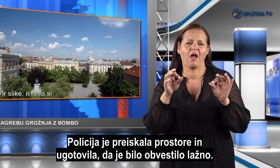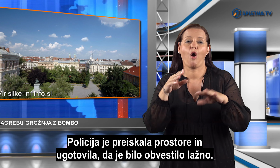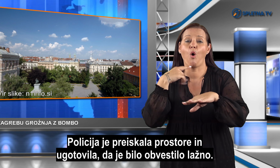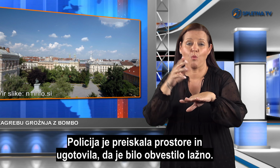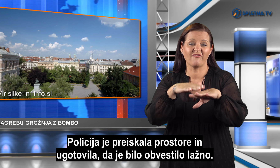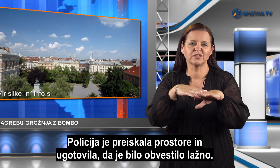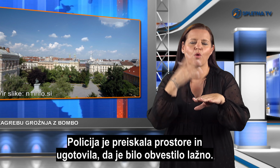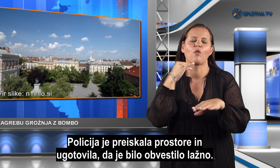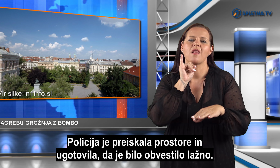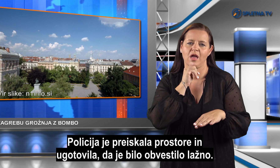bilo obvestilo lažno.